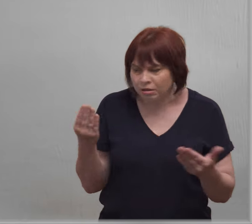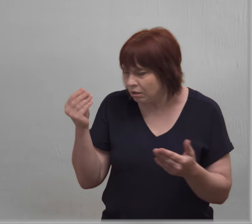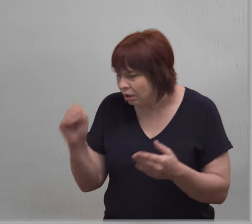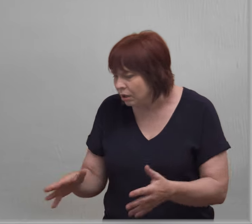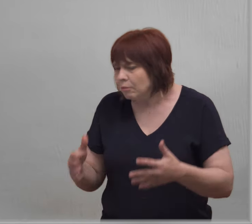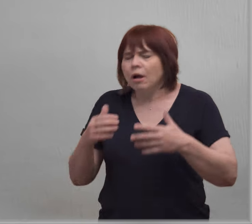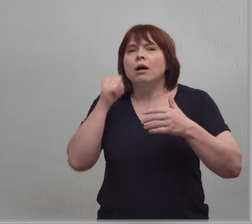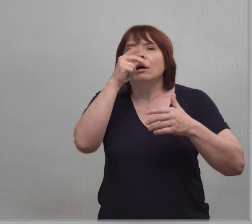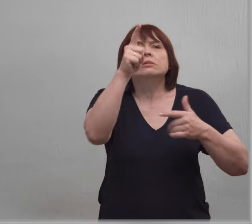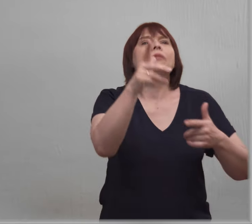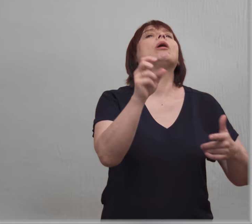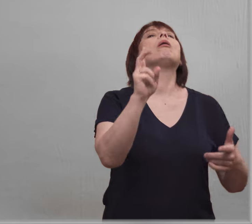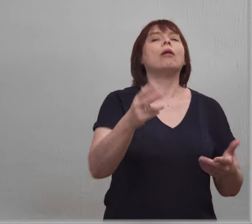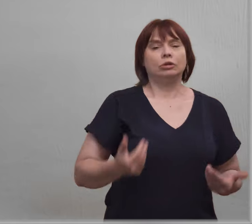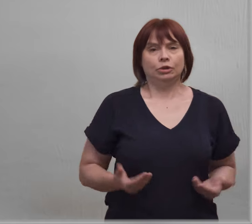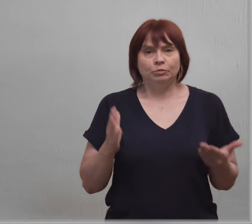последние три копейки.